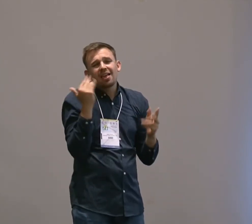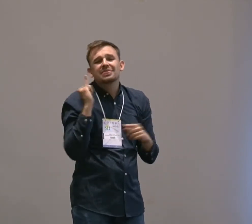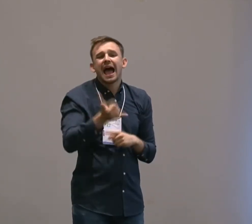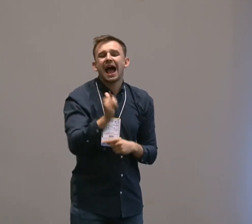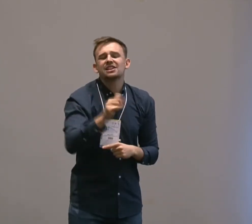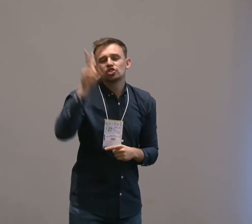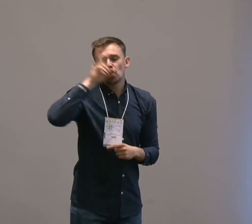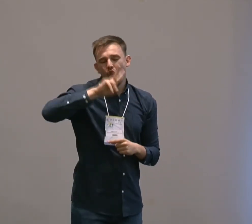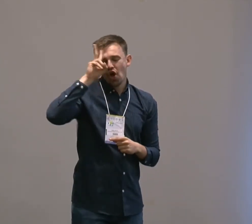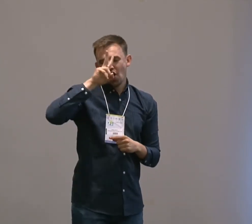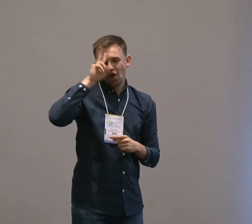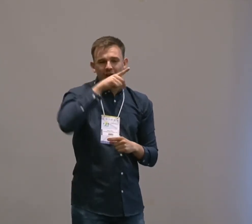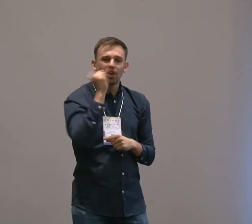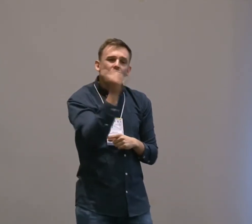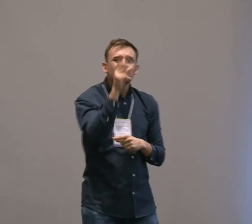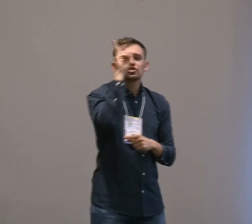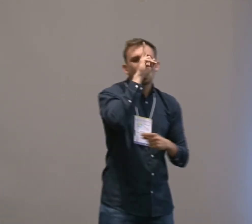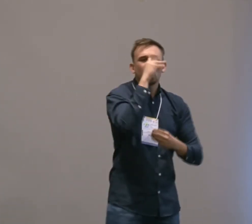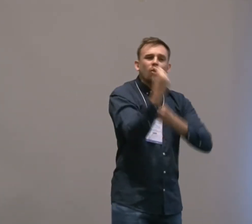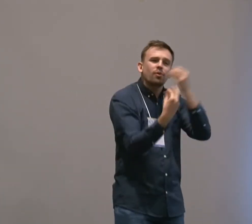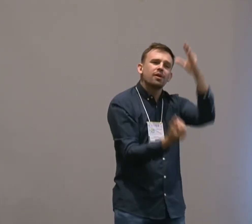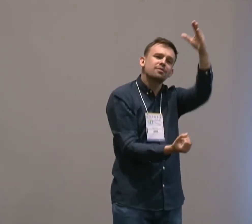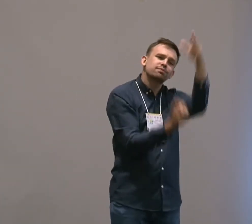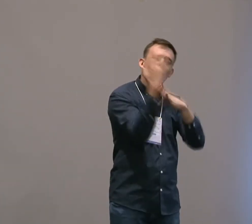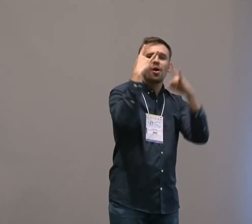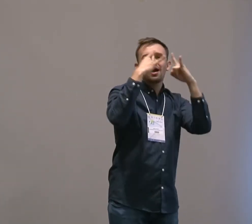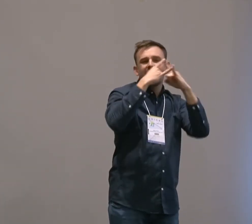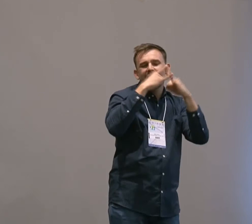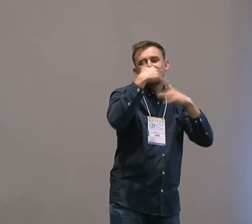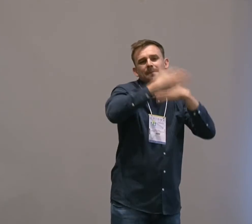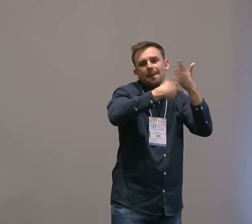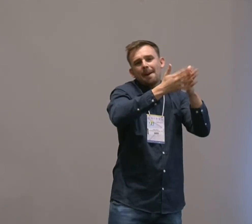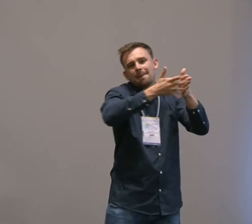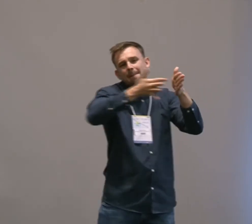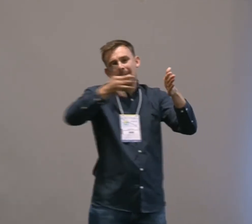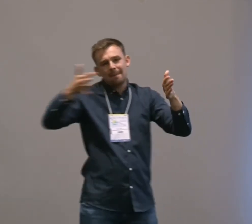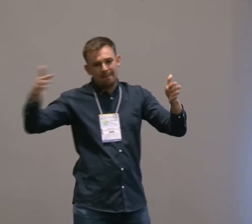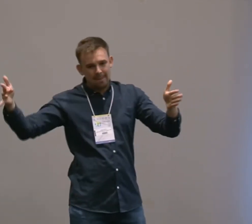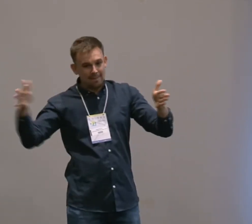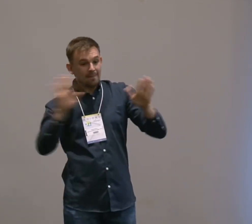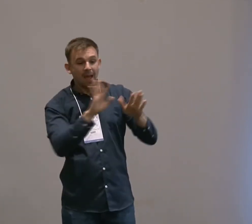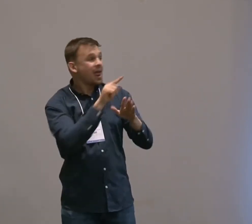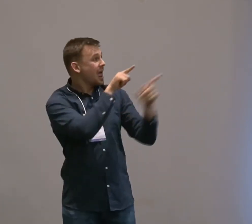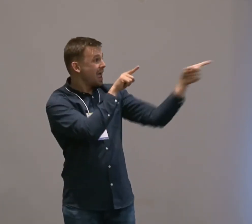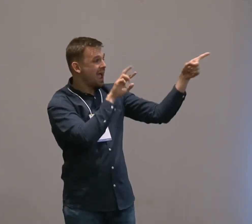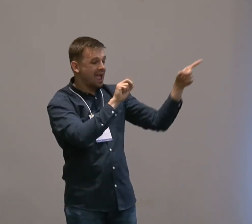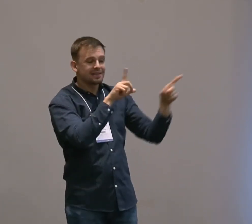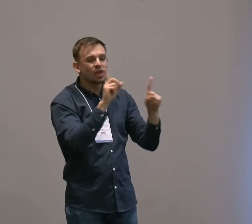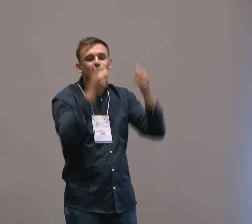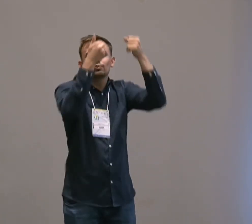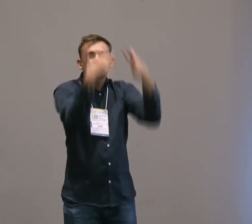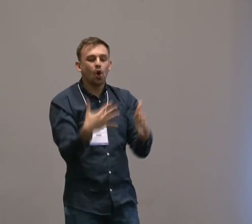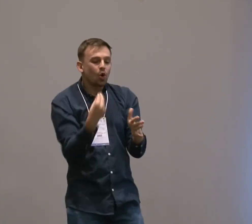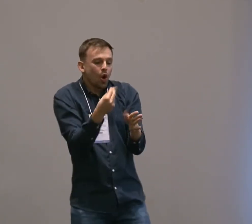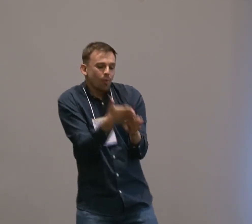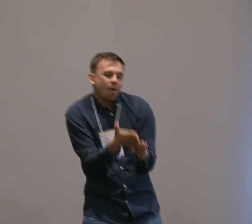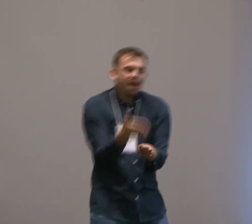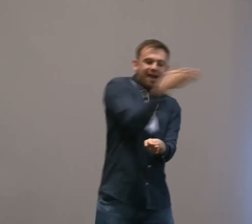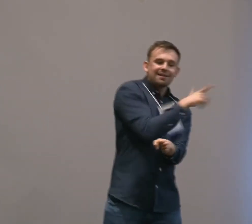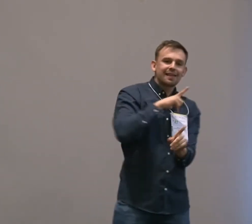Mato Grosso do Sul que é na verdade uma contação de história sobre a criação e desenvolvimento do Instituto Nacional de Educação de Surdos mas